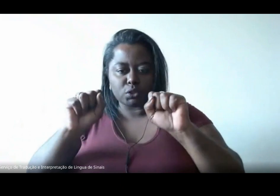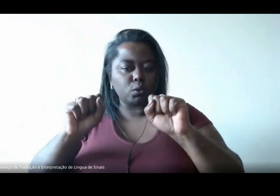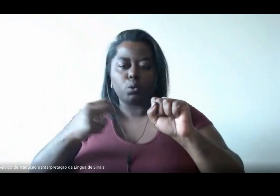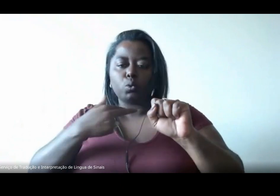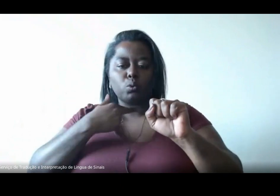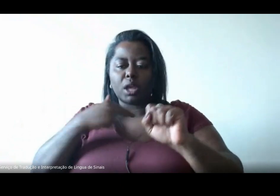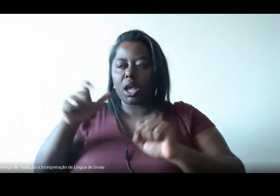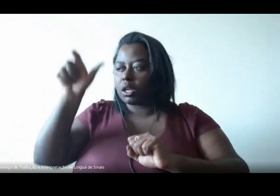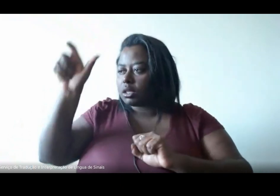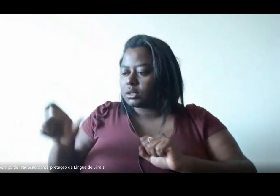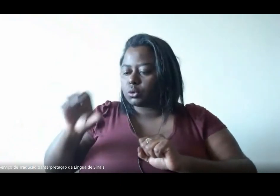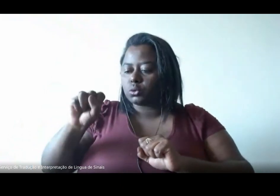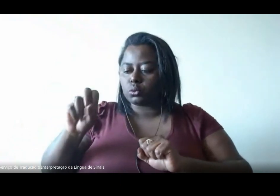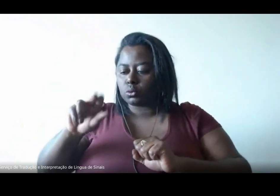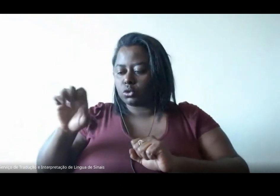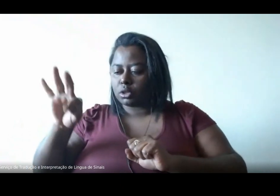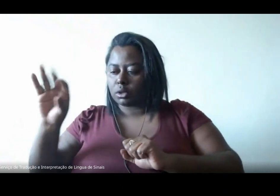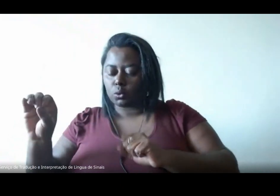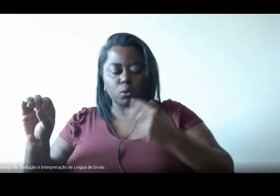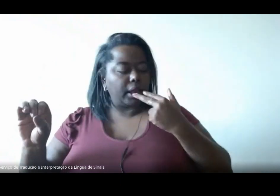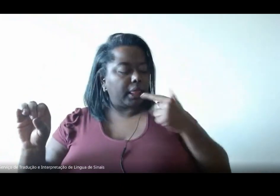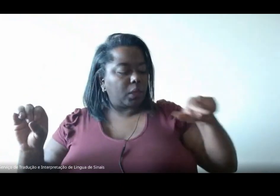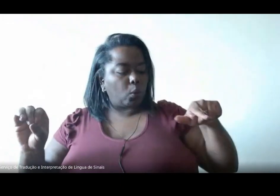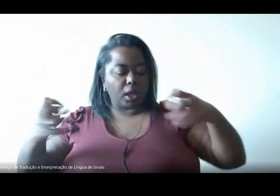linguísticos, a gente não pode dissociar língua e sujeitos.